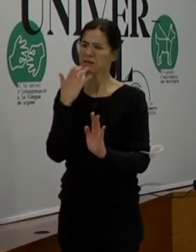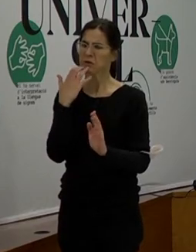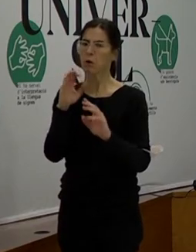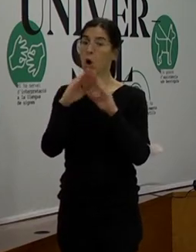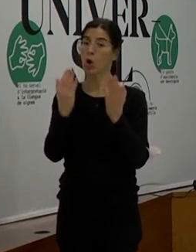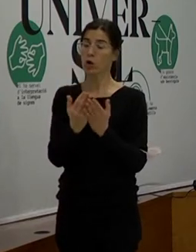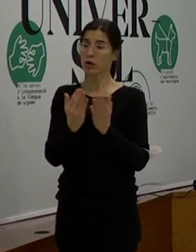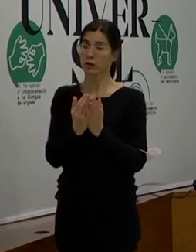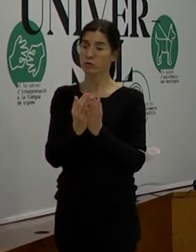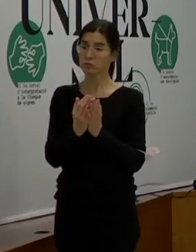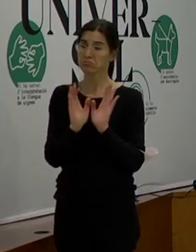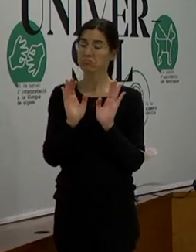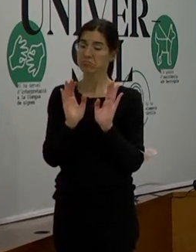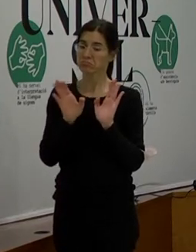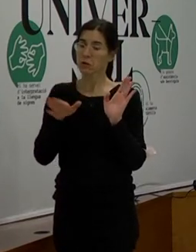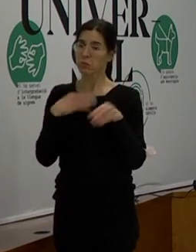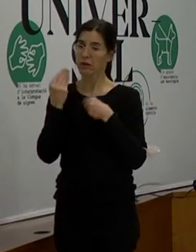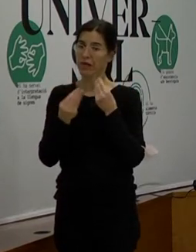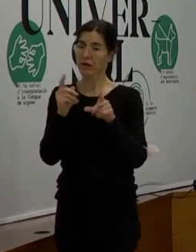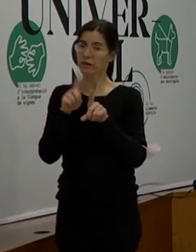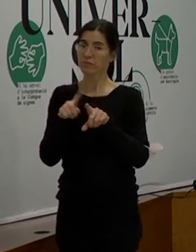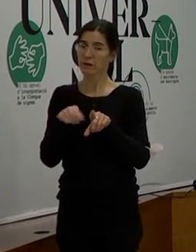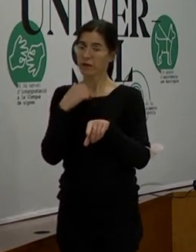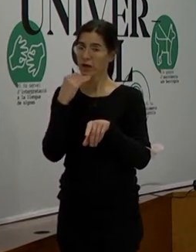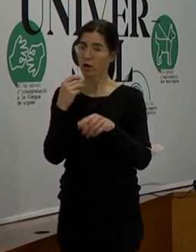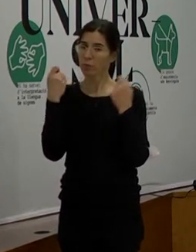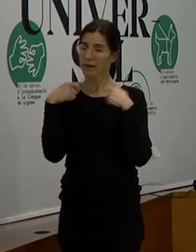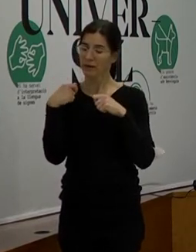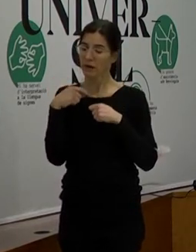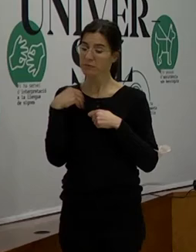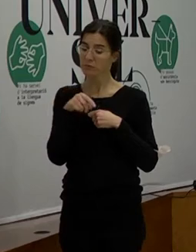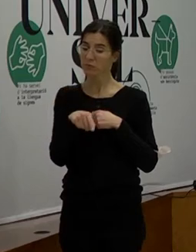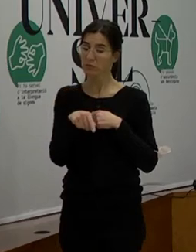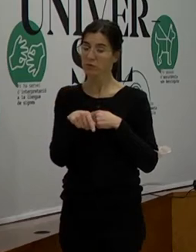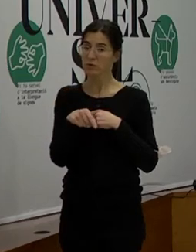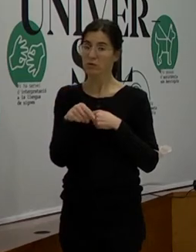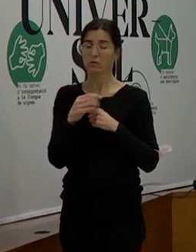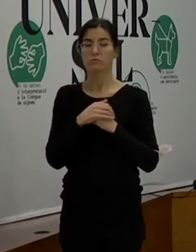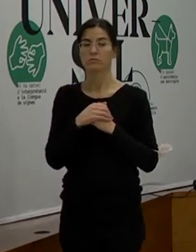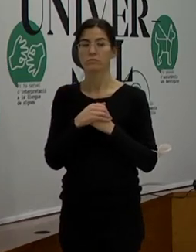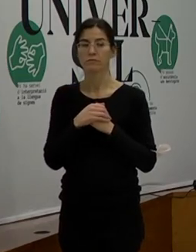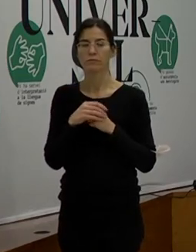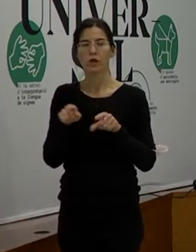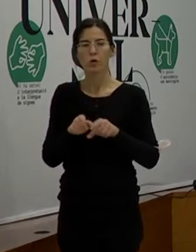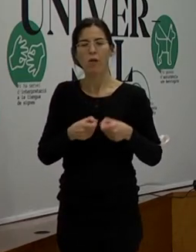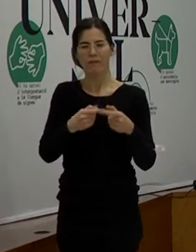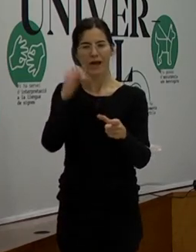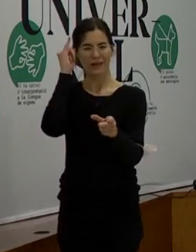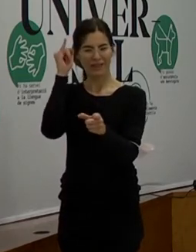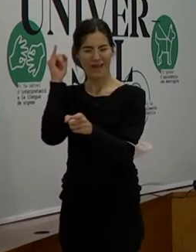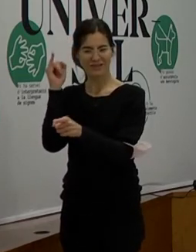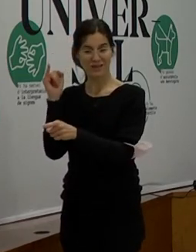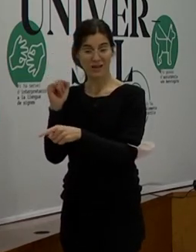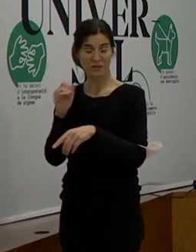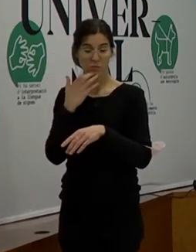col·legis podien fer aquesta pràctica també, no? Donant-los una mica d'idees de,